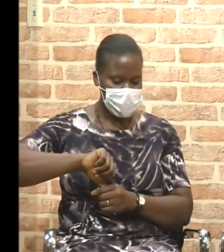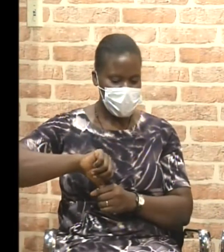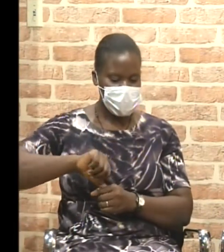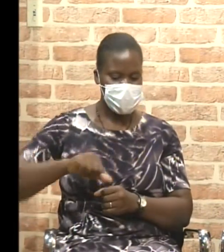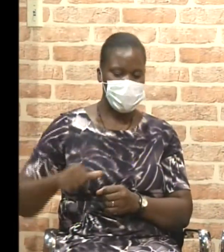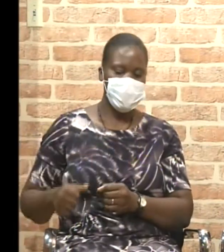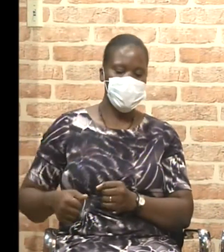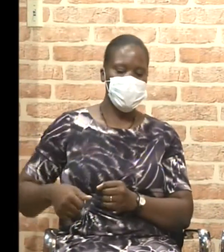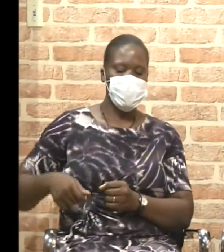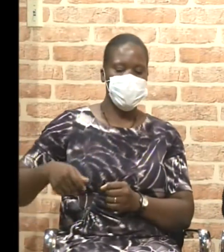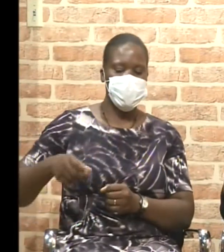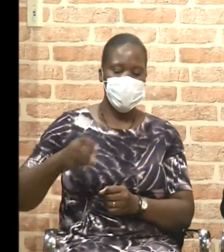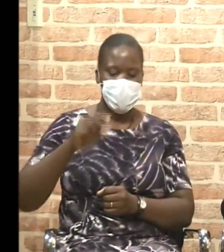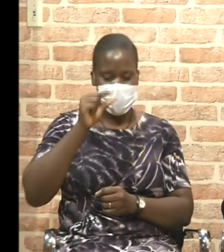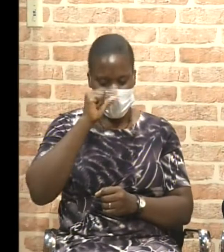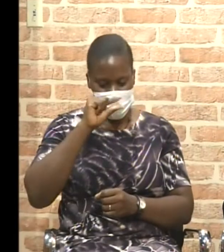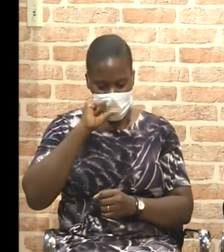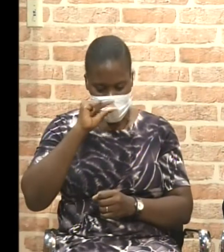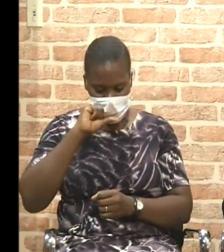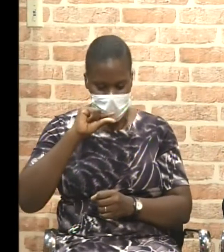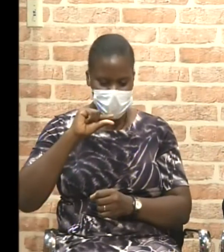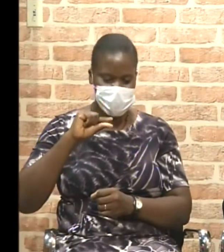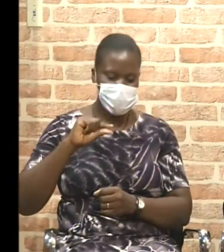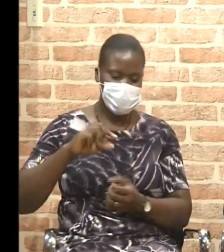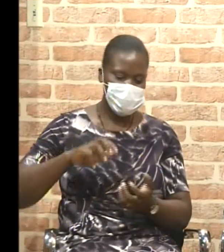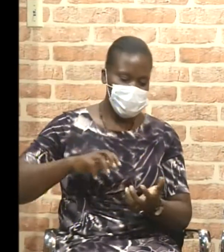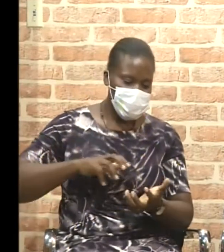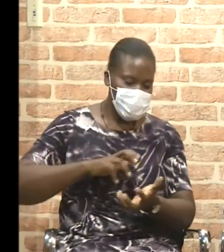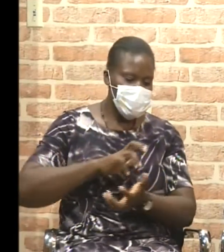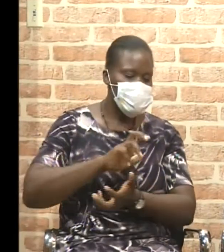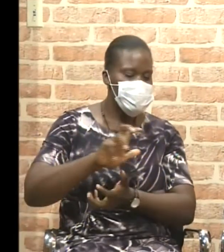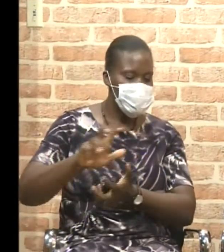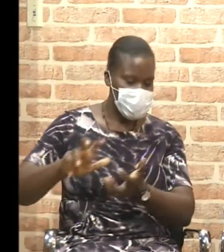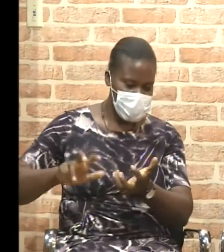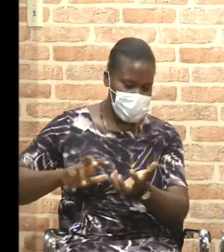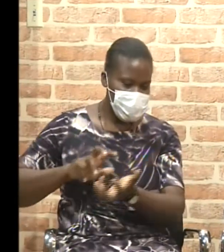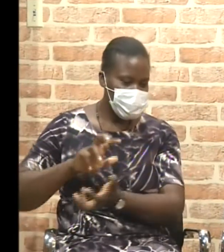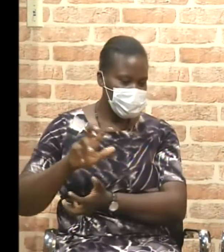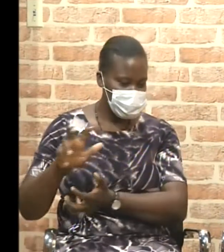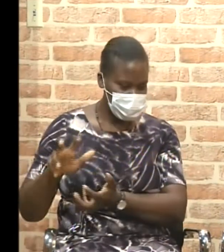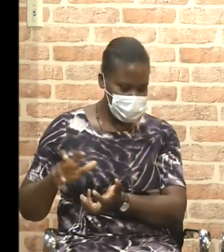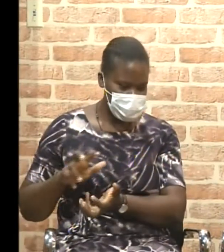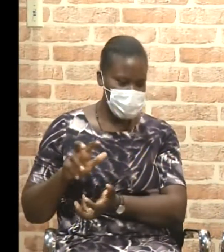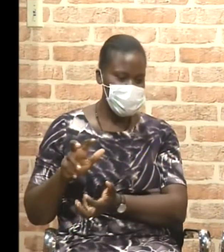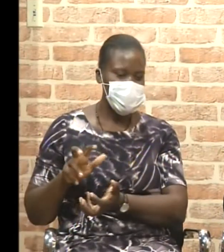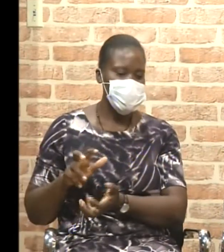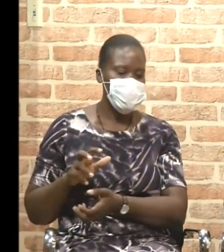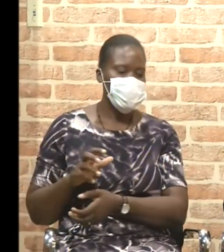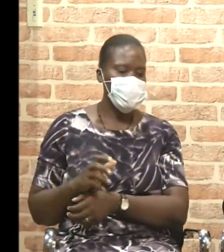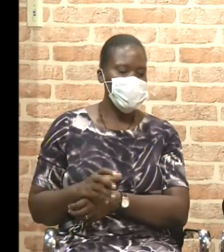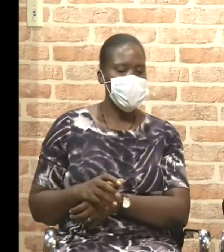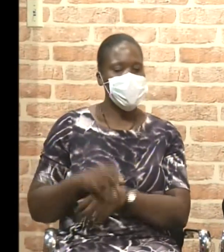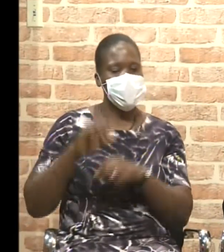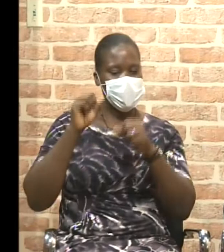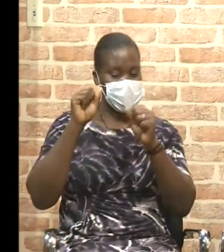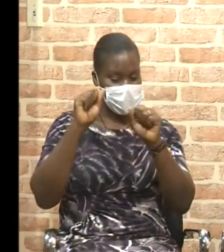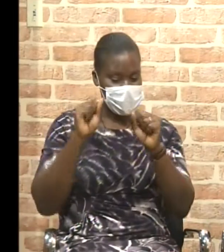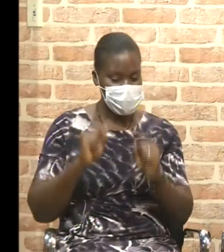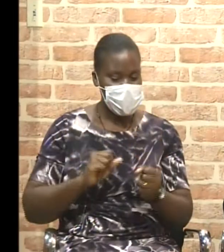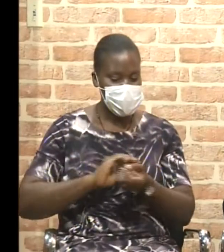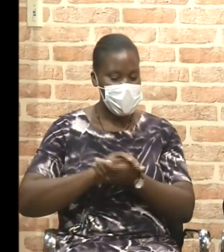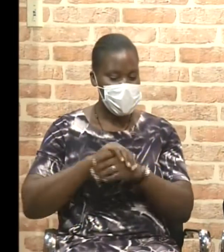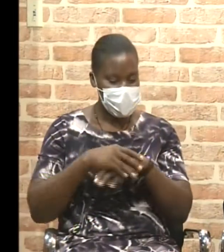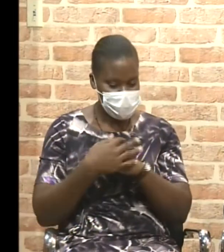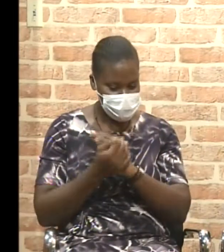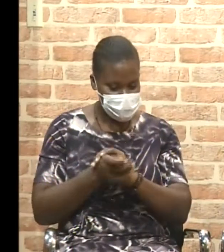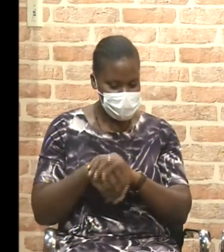Clorox là-dedans. On sait un goût de Clorox parce que nous conscients de situation économique mondiale. Et puis tout font gros bidon, ça capable laver moi pour plusieurs